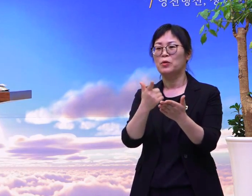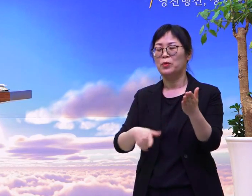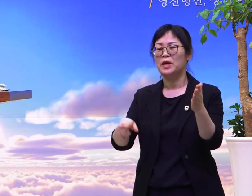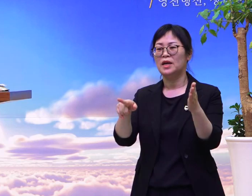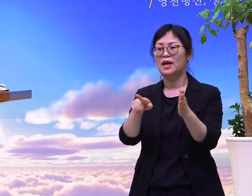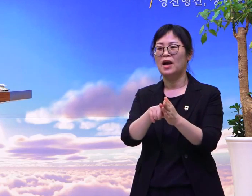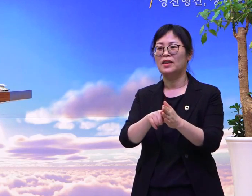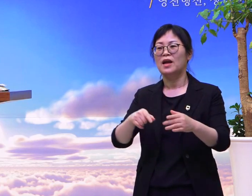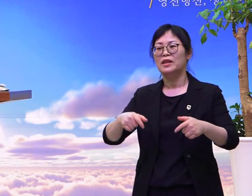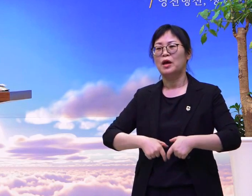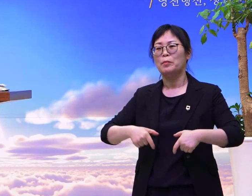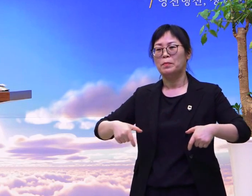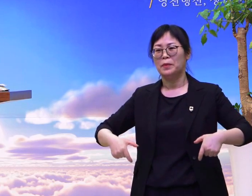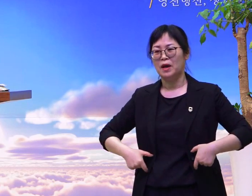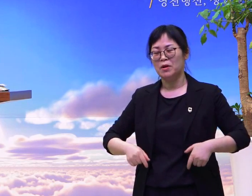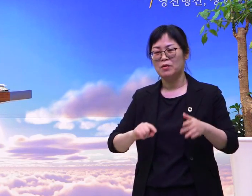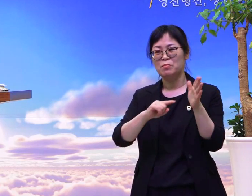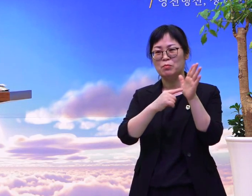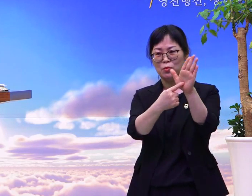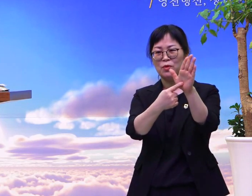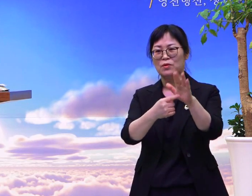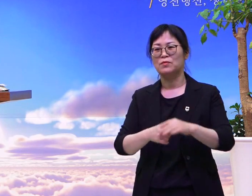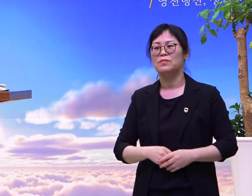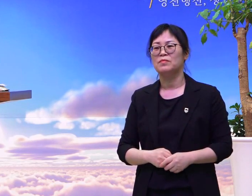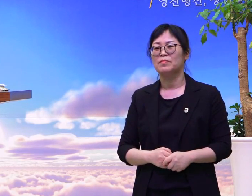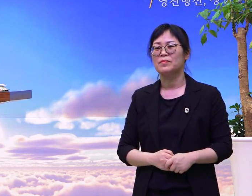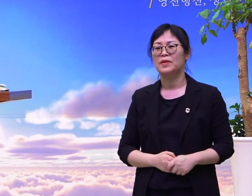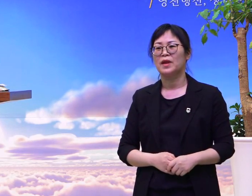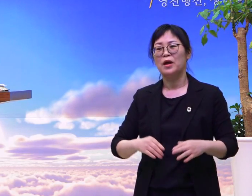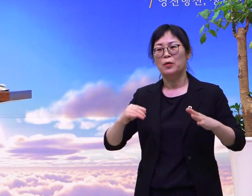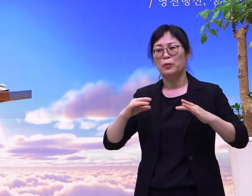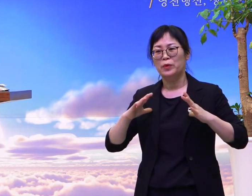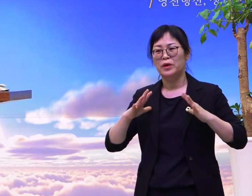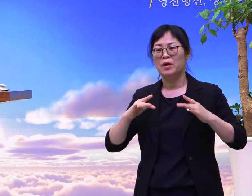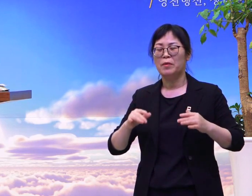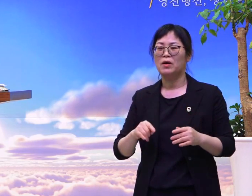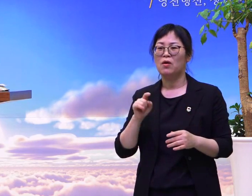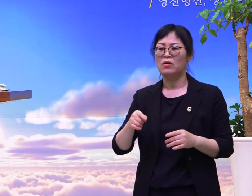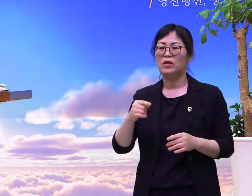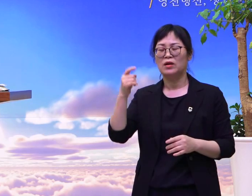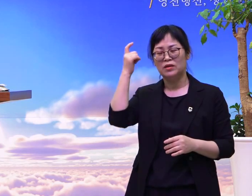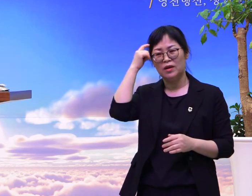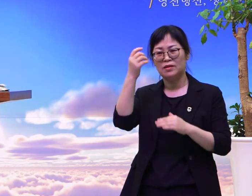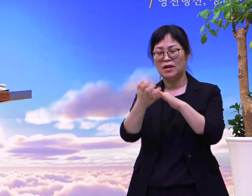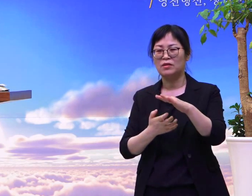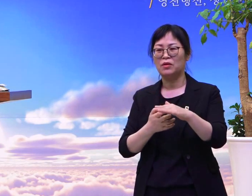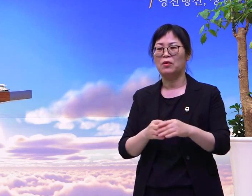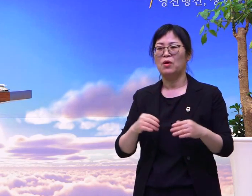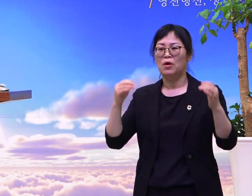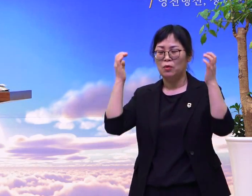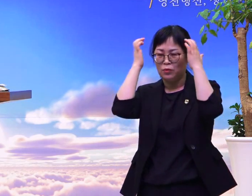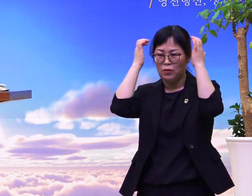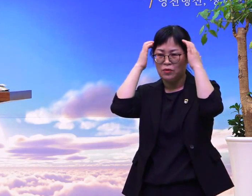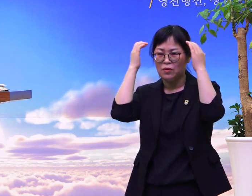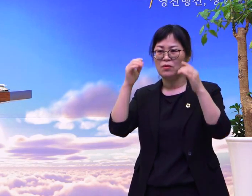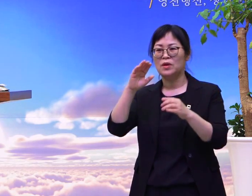위한 담대함을 보여준다는 것입니다. 위험한 것이 예상되고 고통스러운